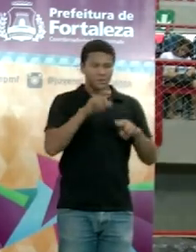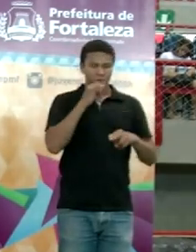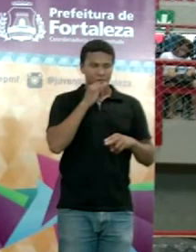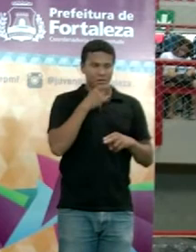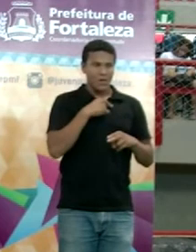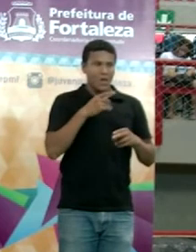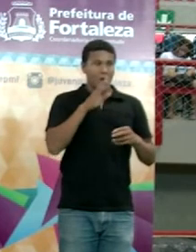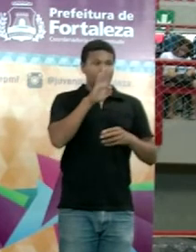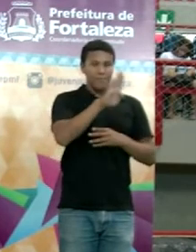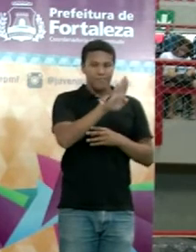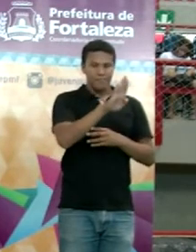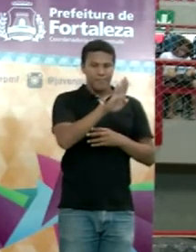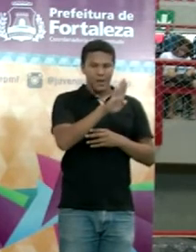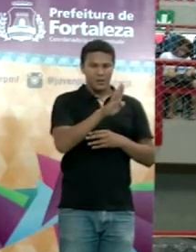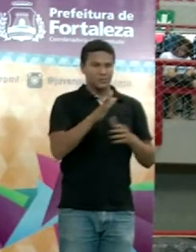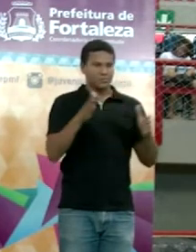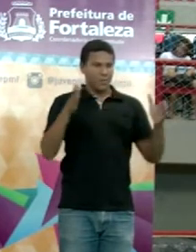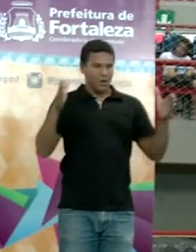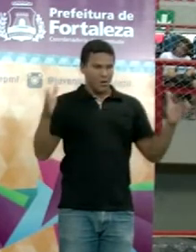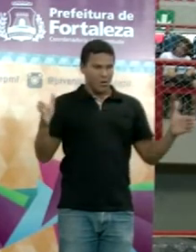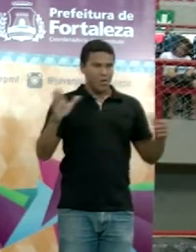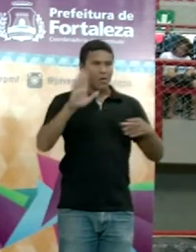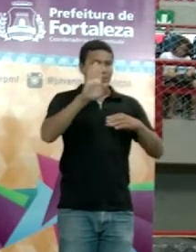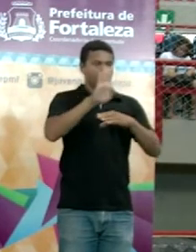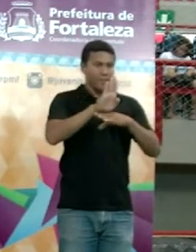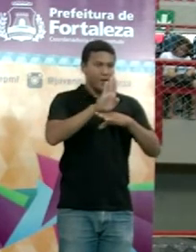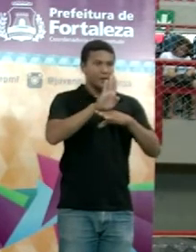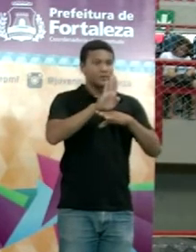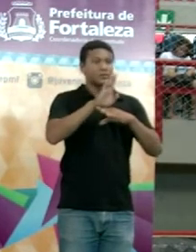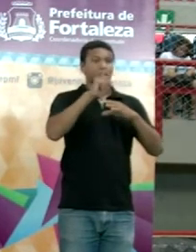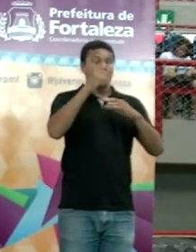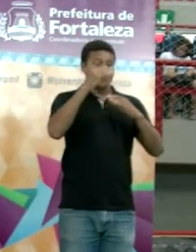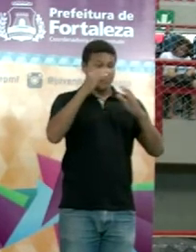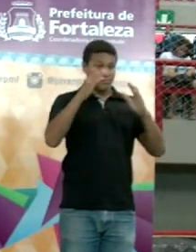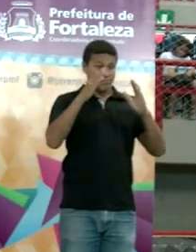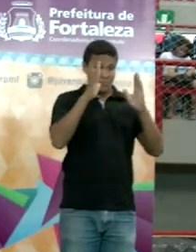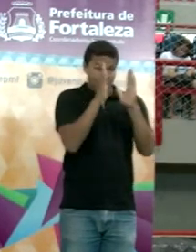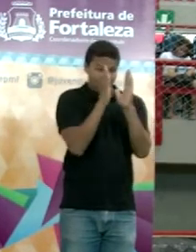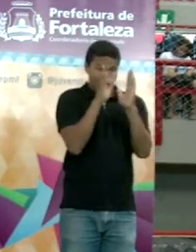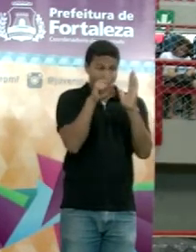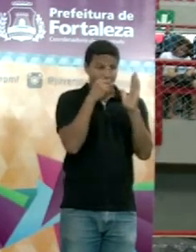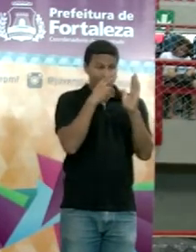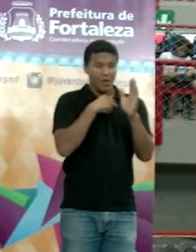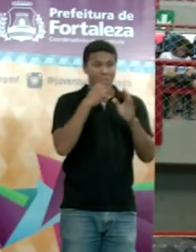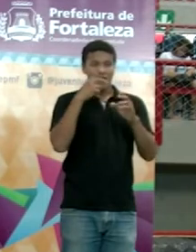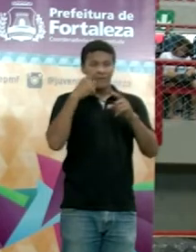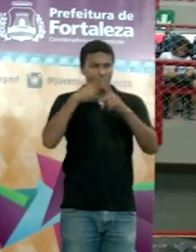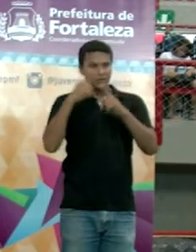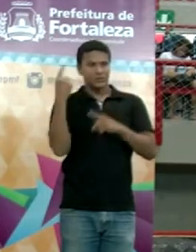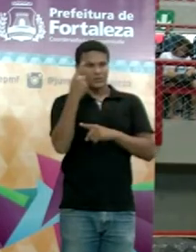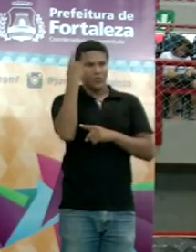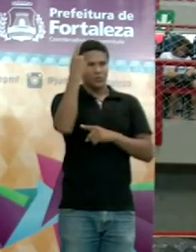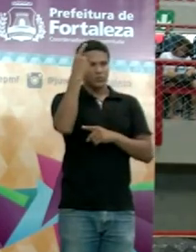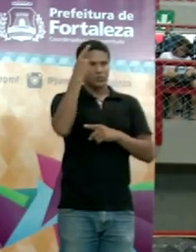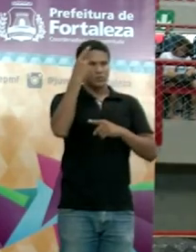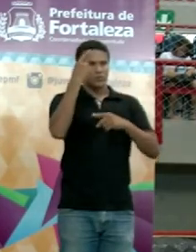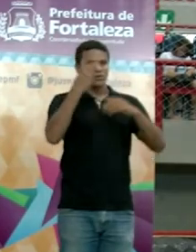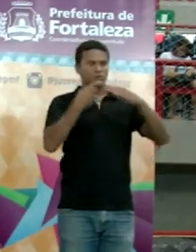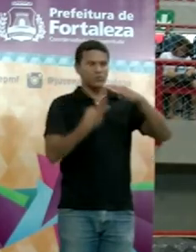maior mais base menor vezes a altura sobre 2. Essa é a fórmula da área do trapézio.